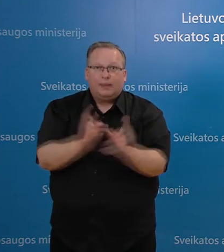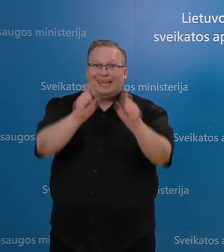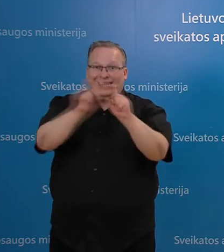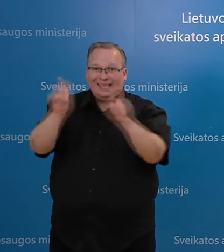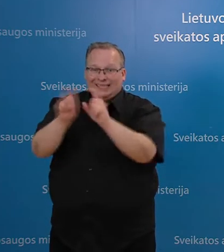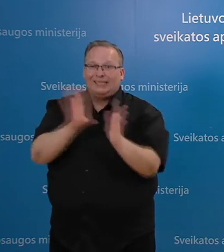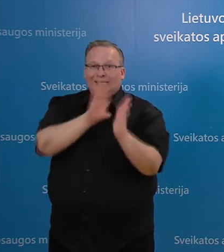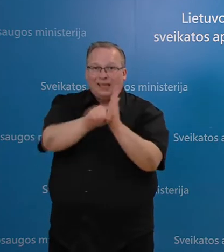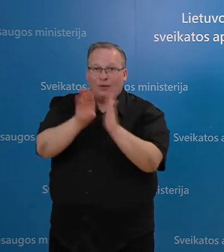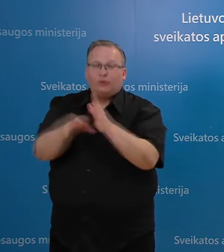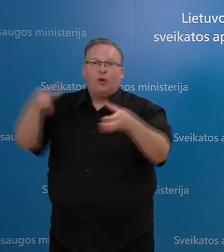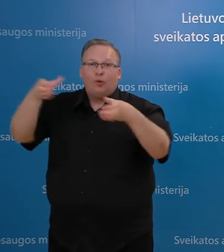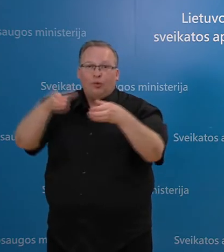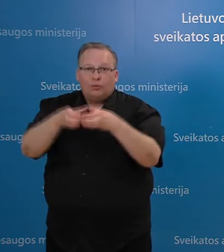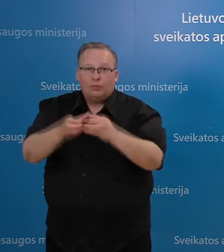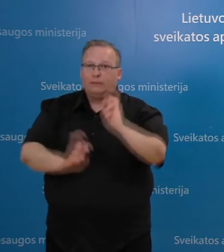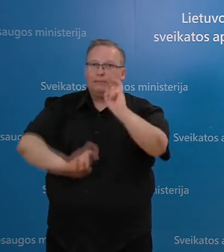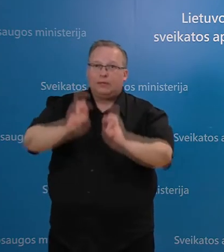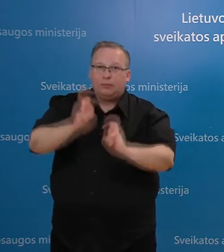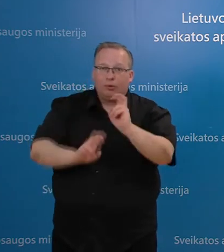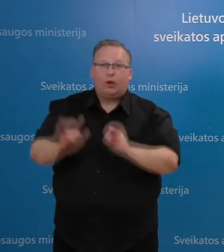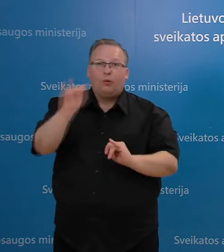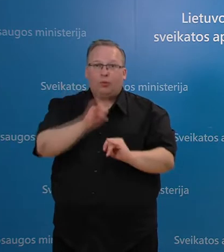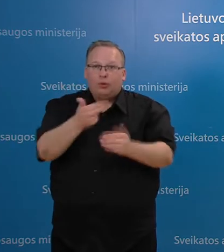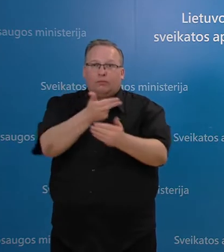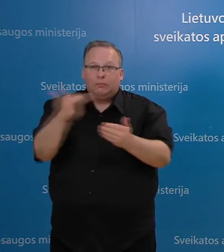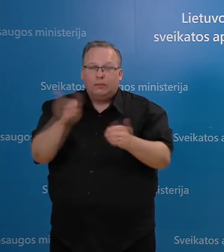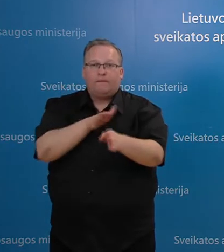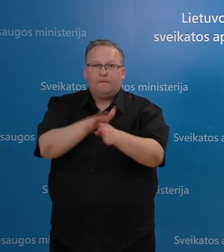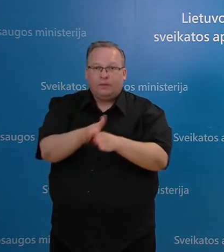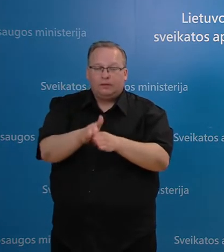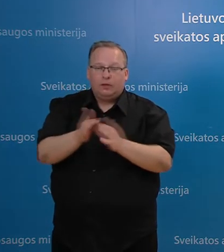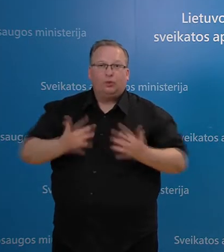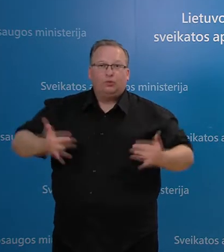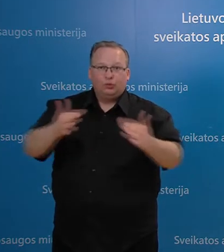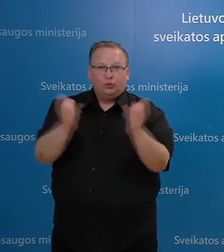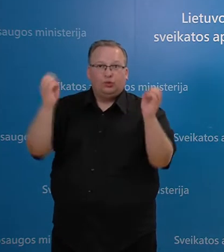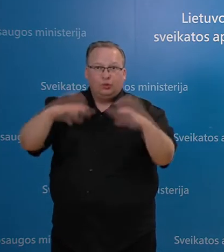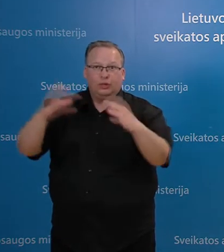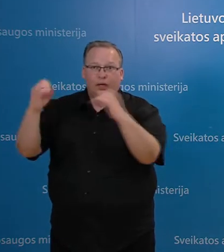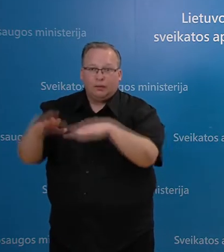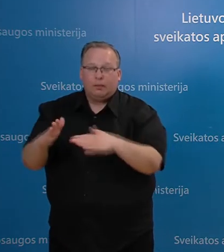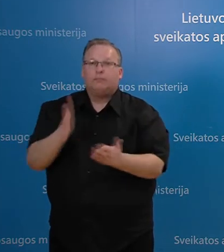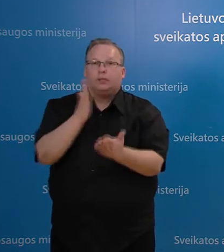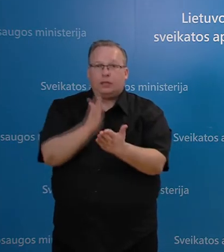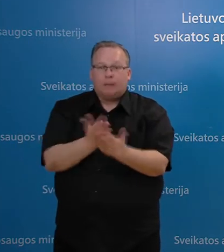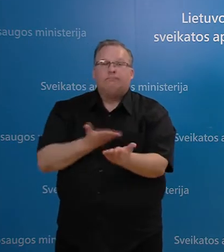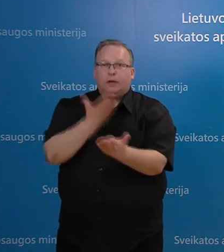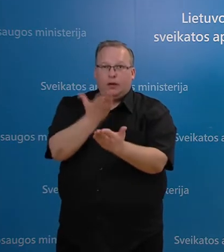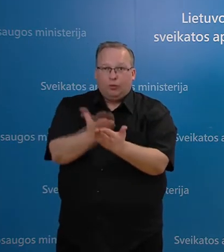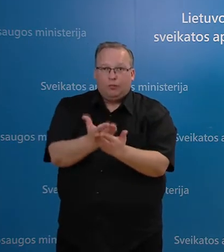įstaigose, organizacijose ir įmonėse, kuriuose vyksta susirinkimai, ir toliau yra